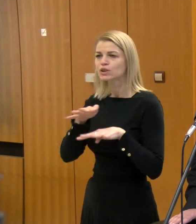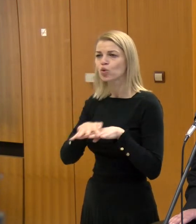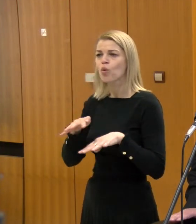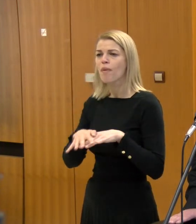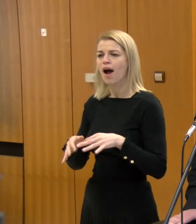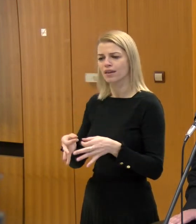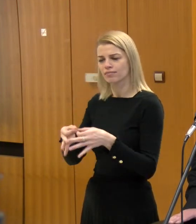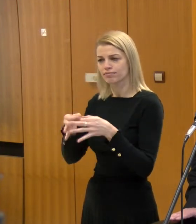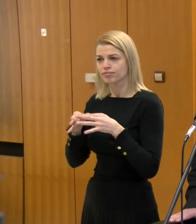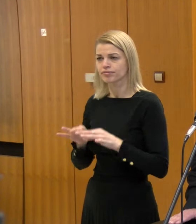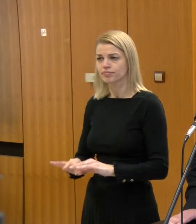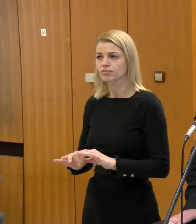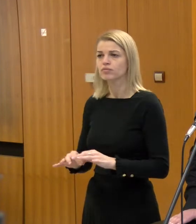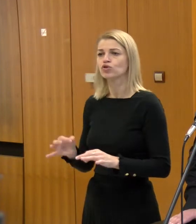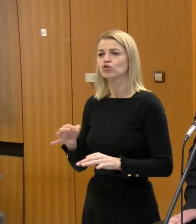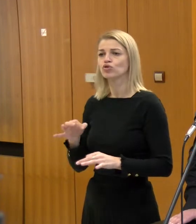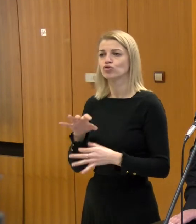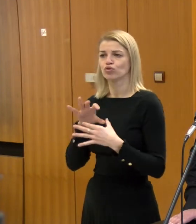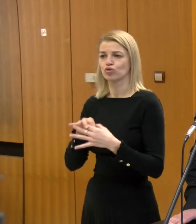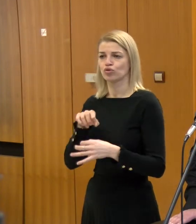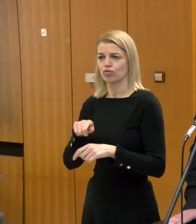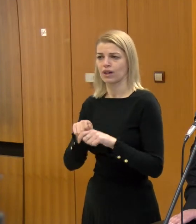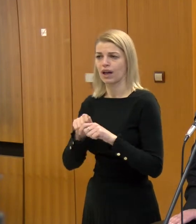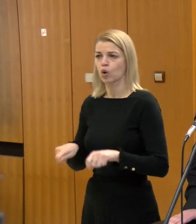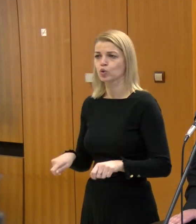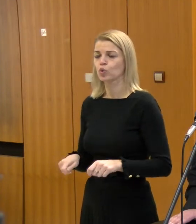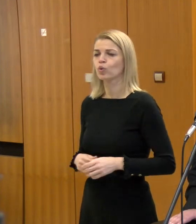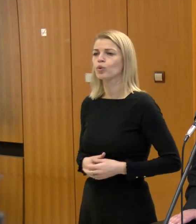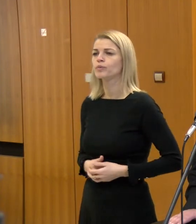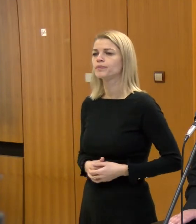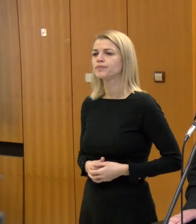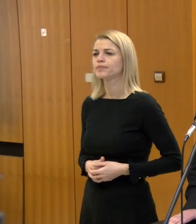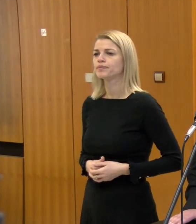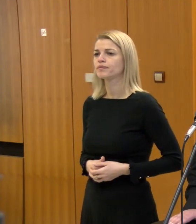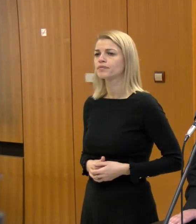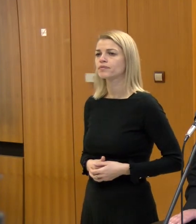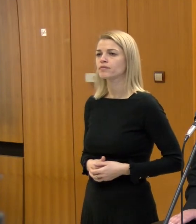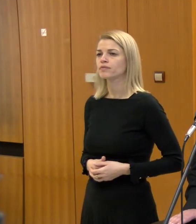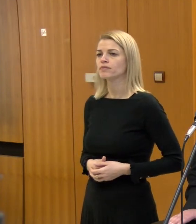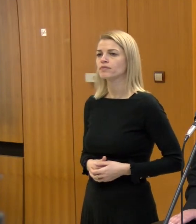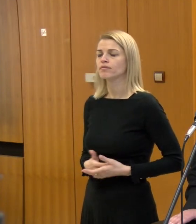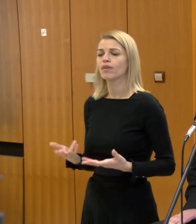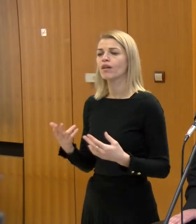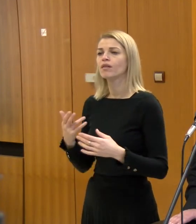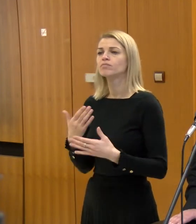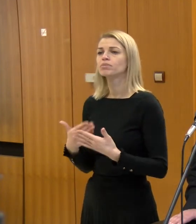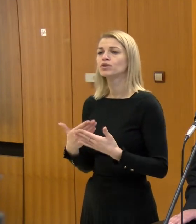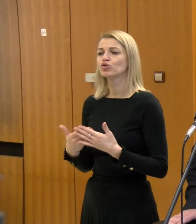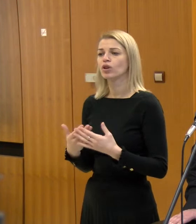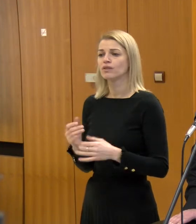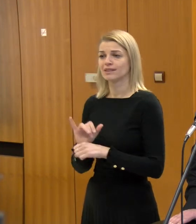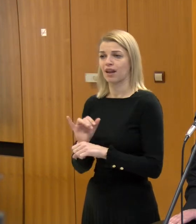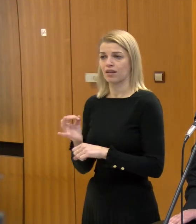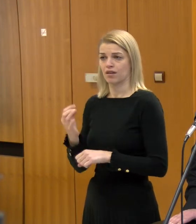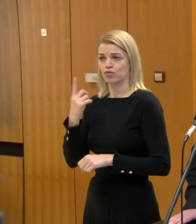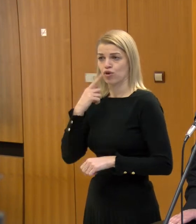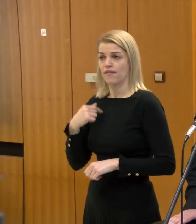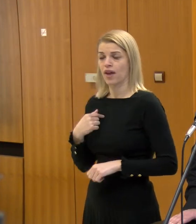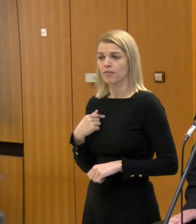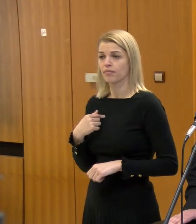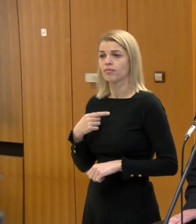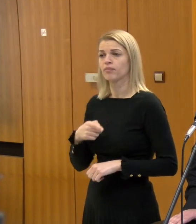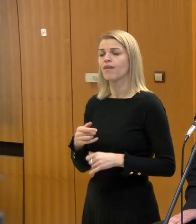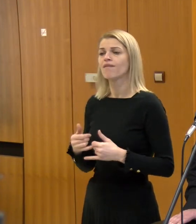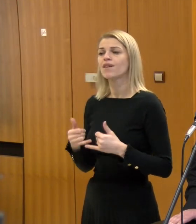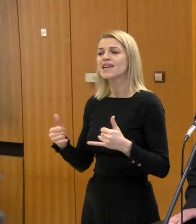záležitosť detailne na mieste, čo sa týka tohto rozsudku, pretože zatiaľ z toho, čo viem, bol